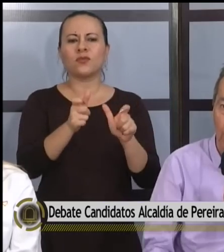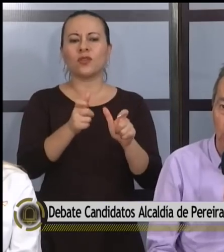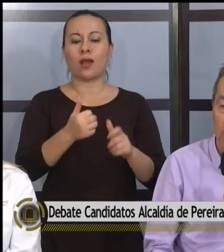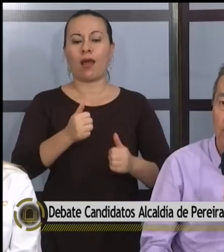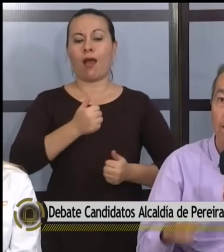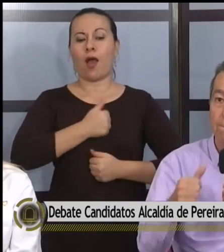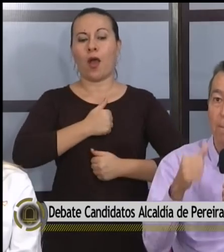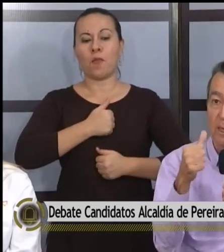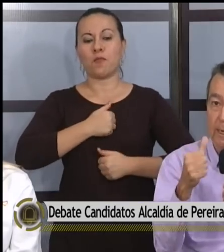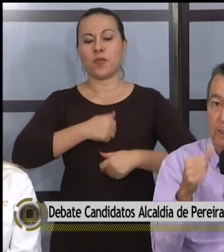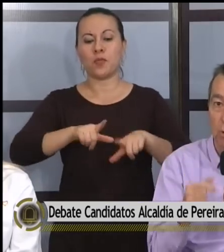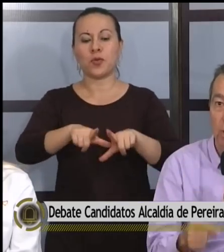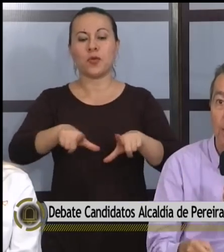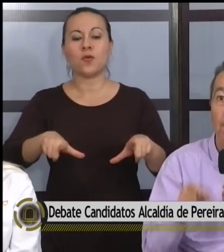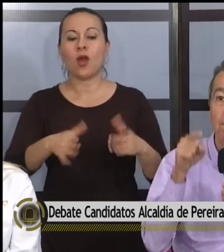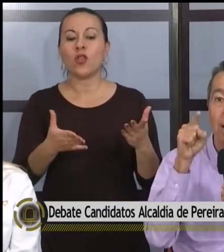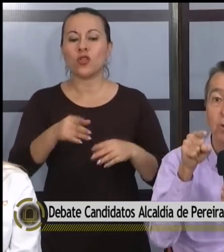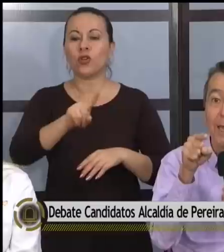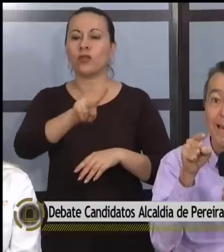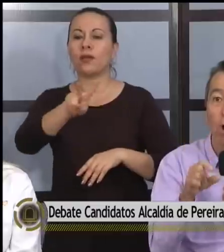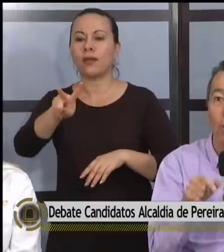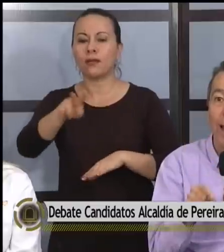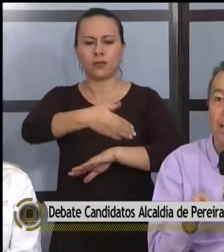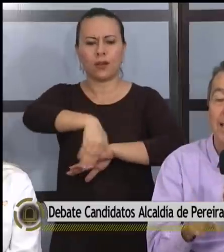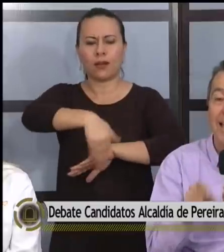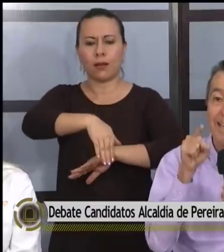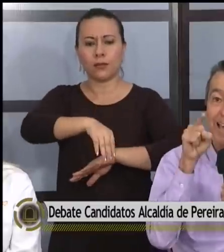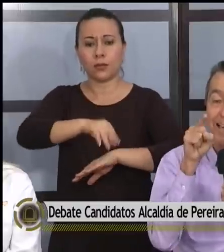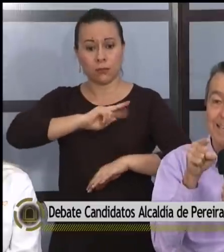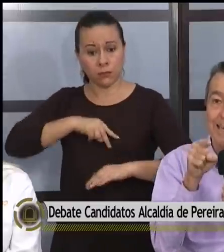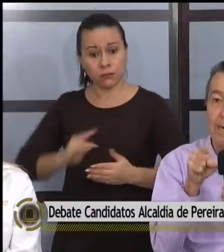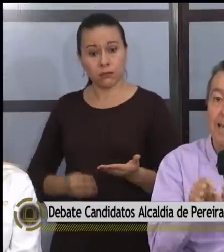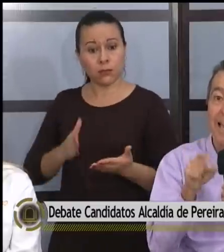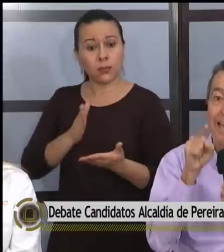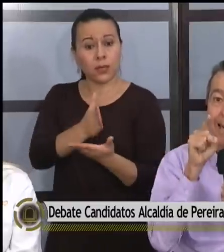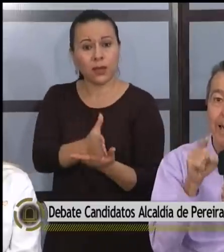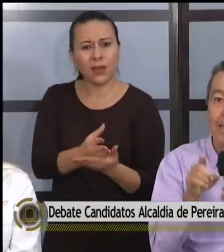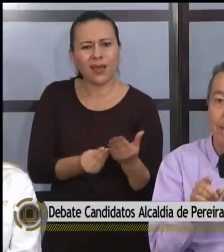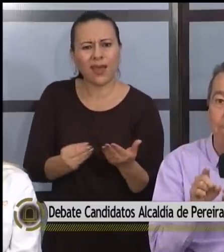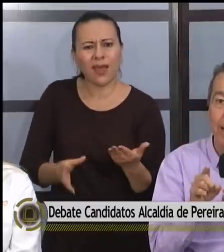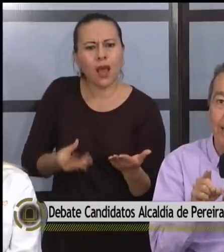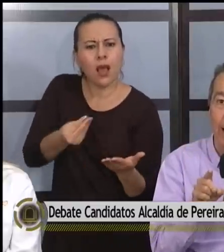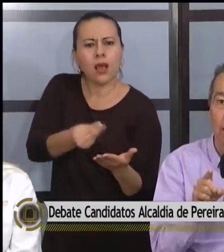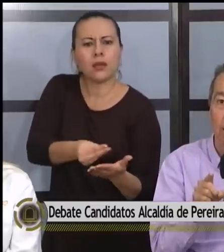alrededor de la 12. Vamos a hacer eso. Vamos a ir a cobrar y a exigir que